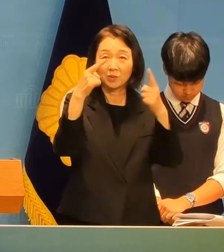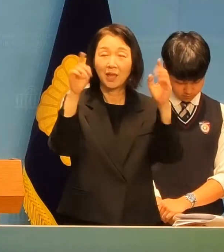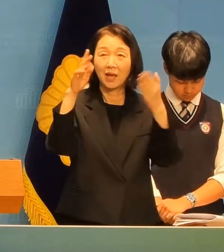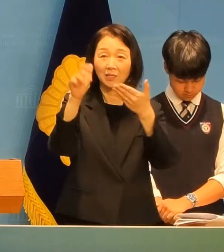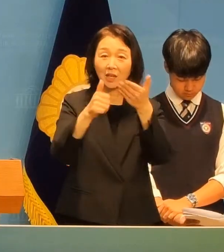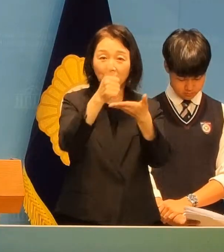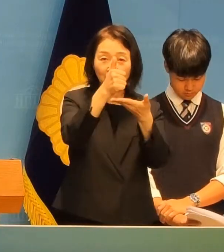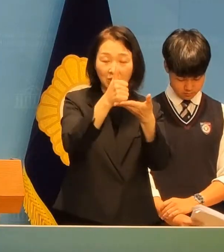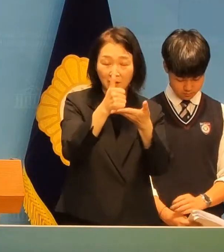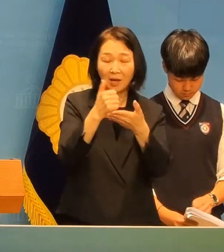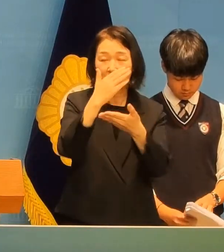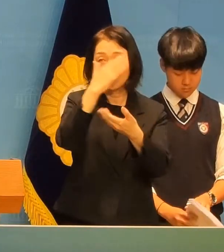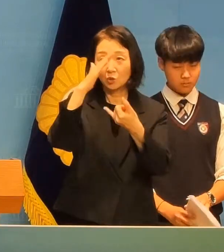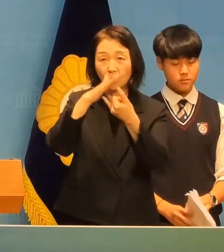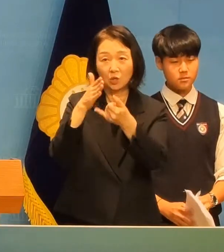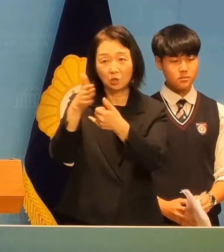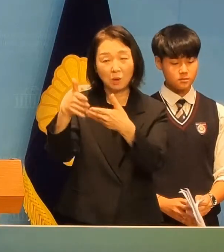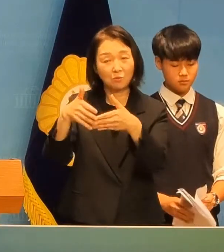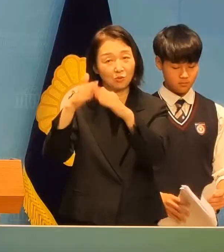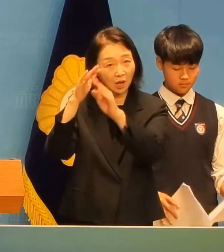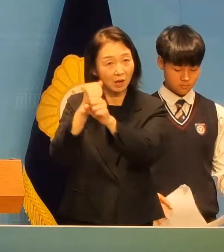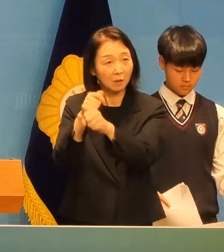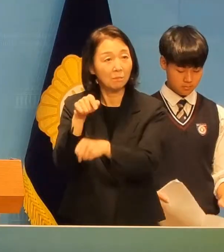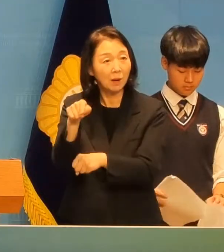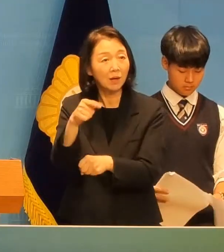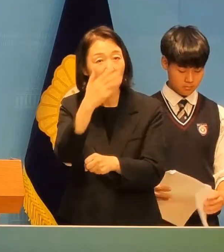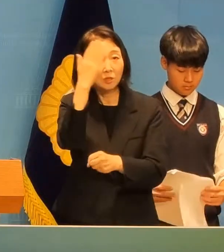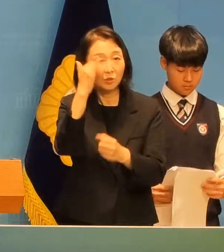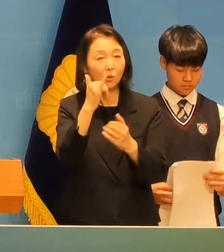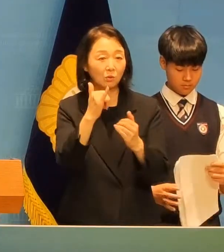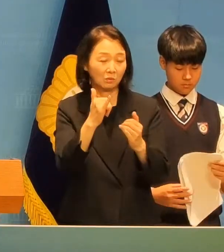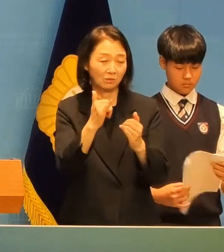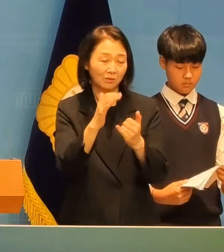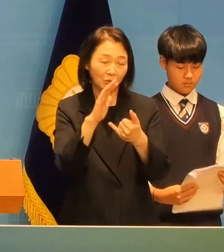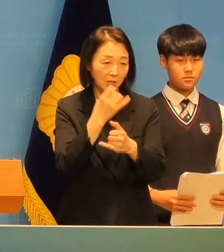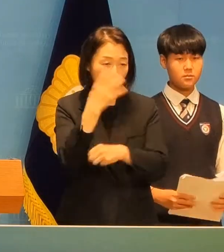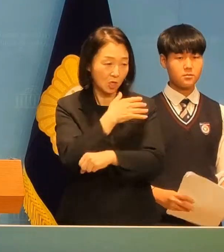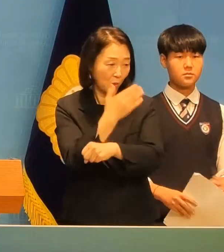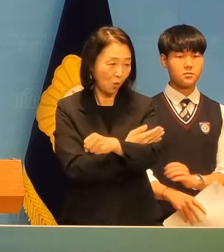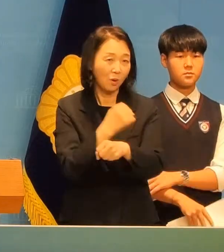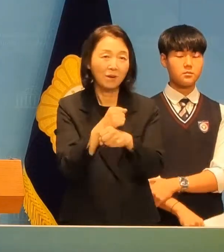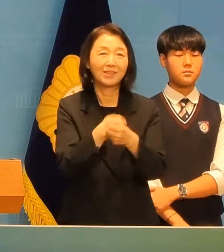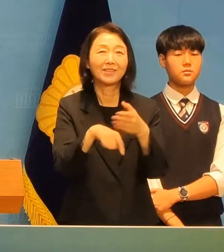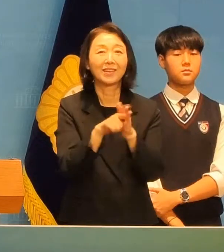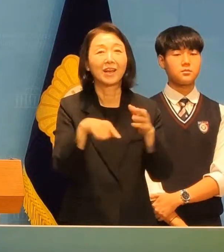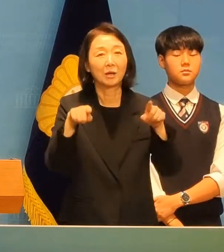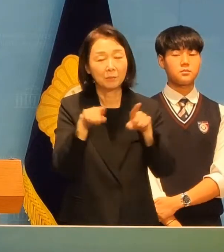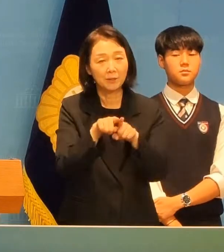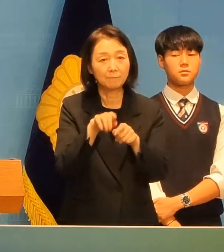청소년 특별분과 설립을 통해 청소년과 함께 청소년의 기본권 실현을 위한 긴 여정에 합니다.